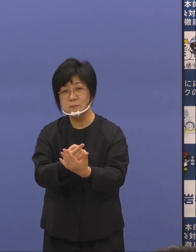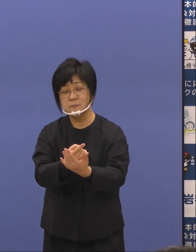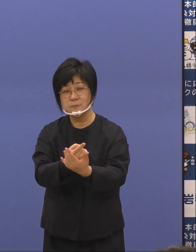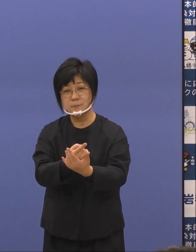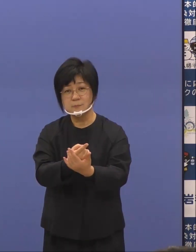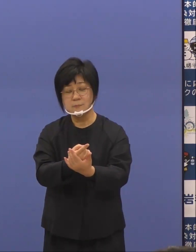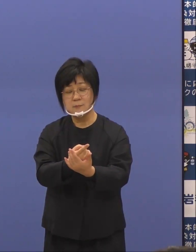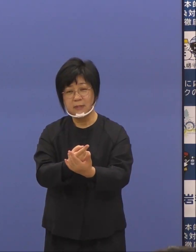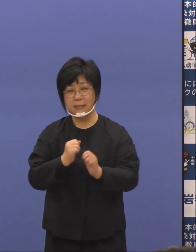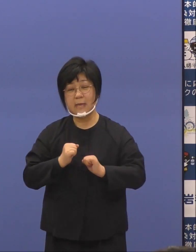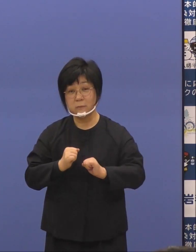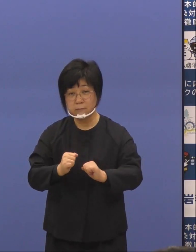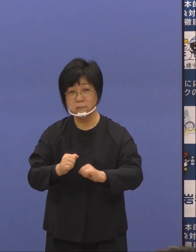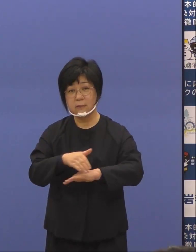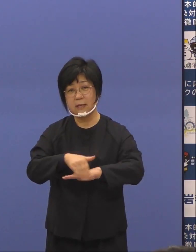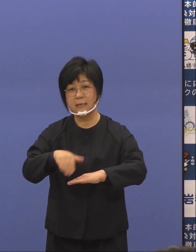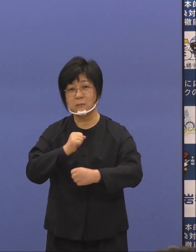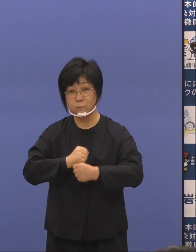う、